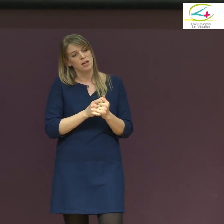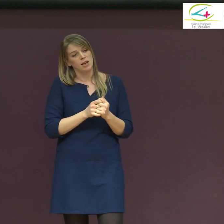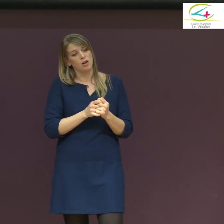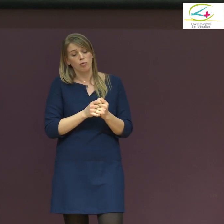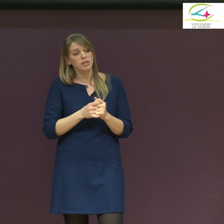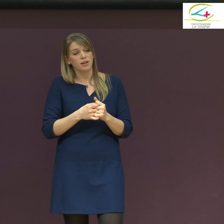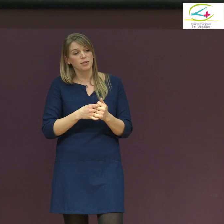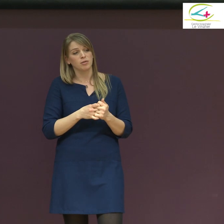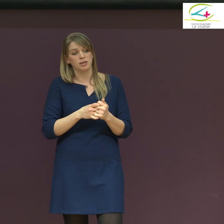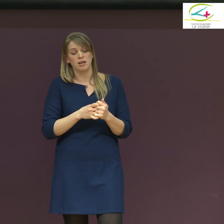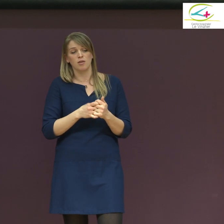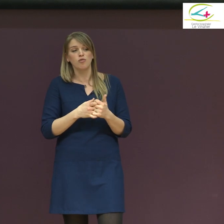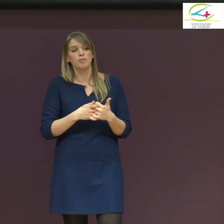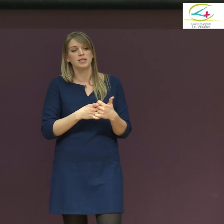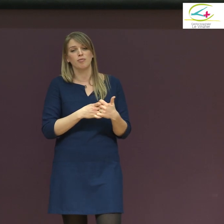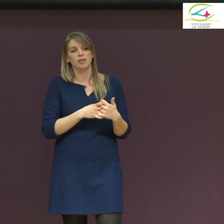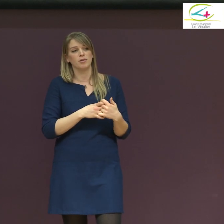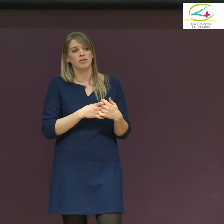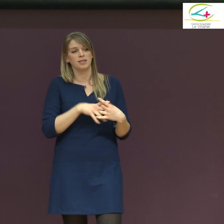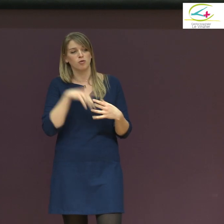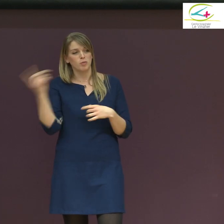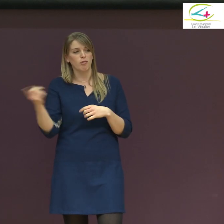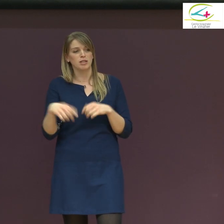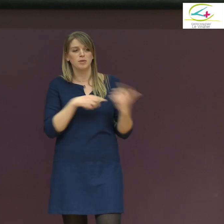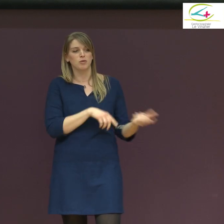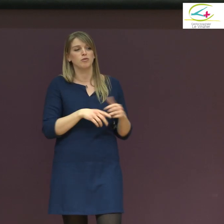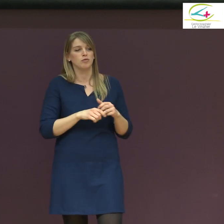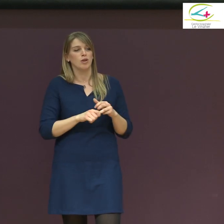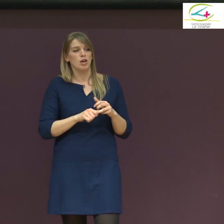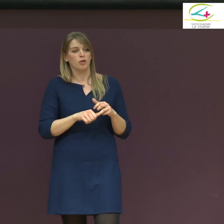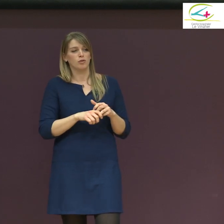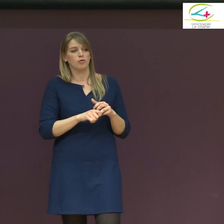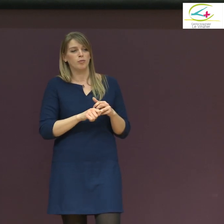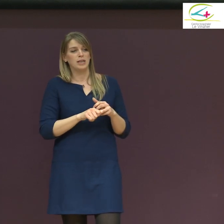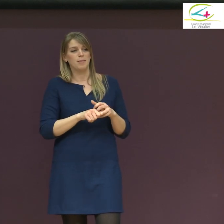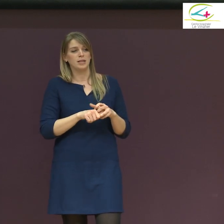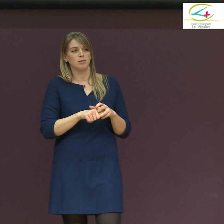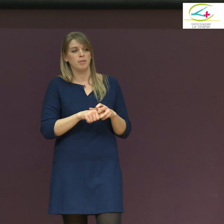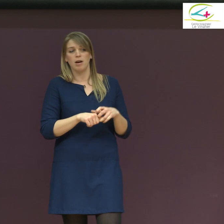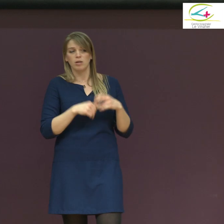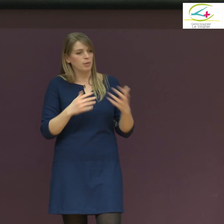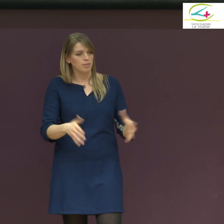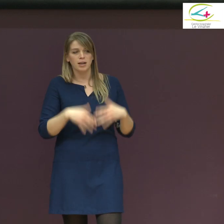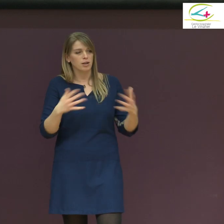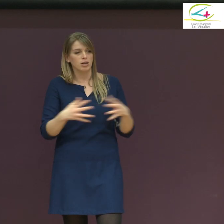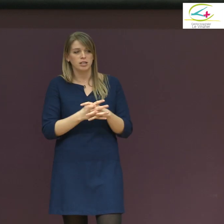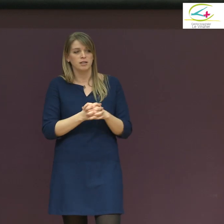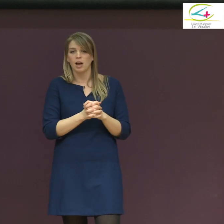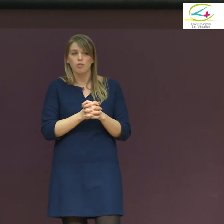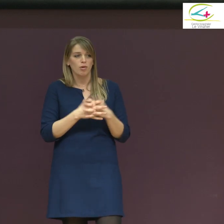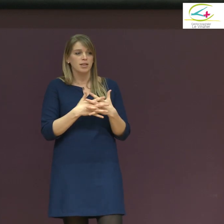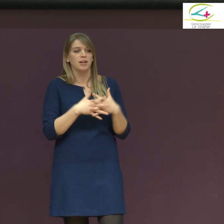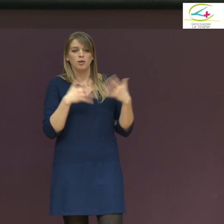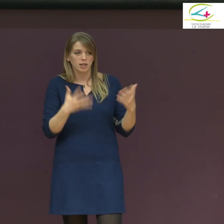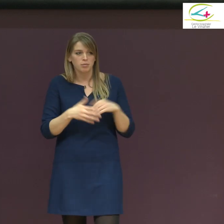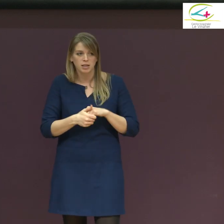eux. Alors oui, c'est vrai que ça a un coût, mais ça peut être des économies pour la suite que de s'occuper de la base au départ, les primaires, les collèges, etc.